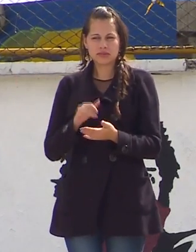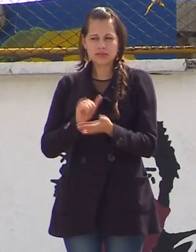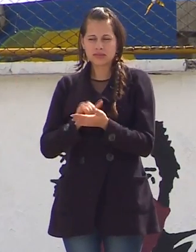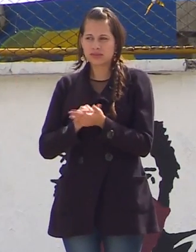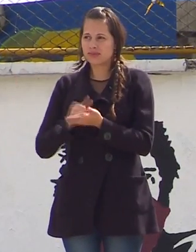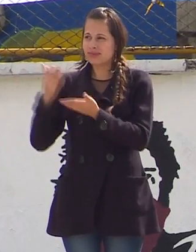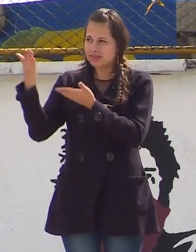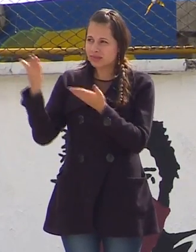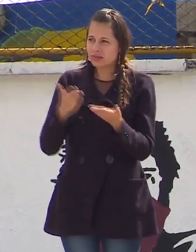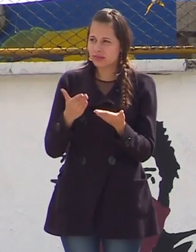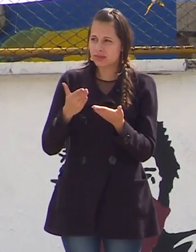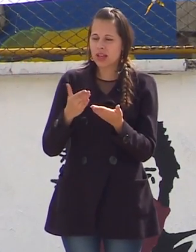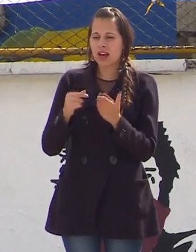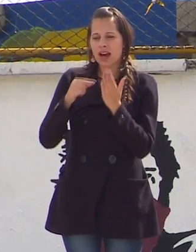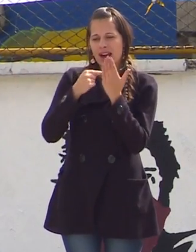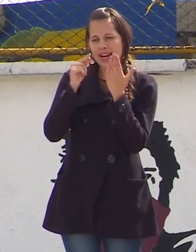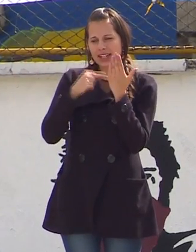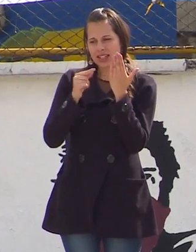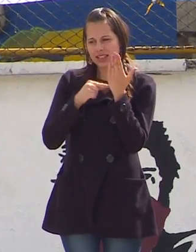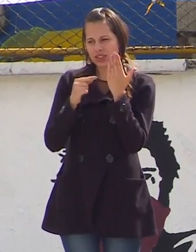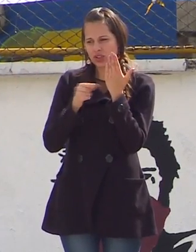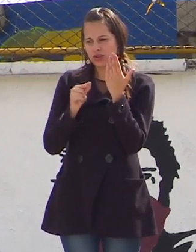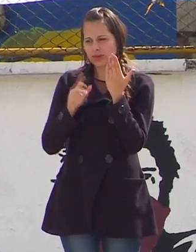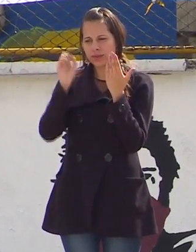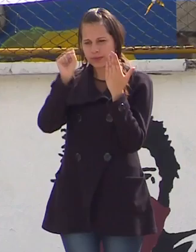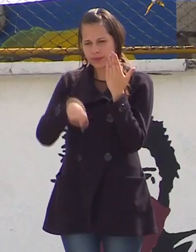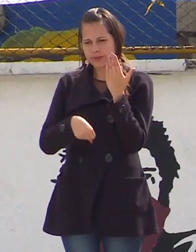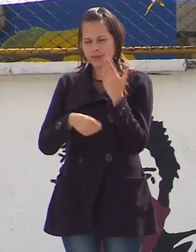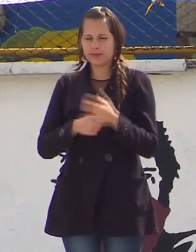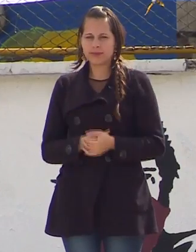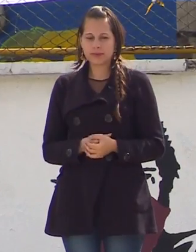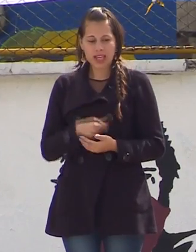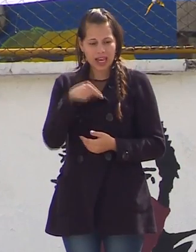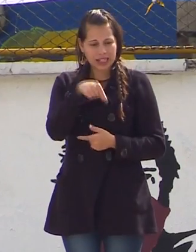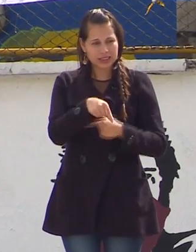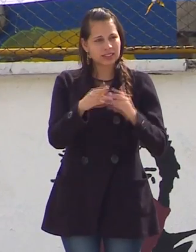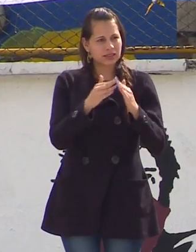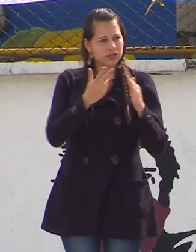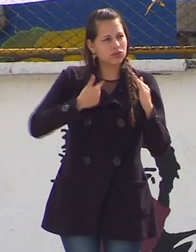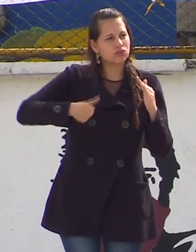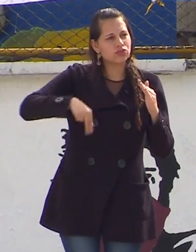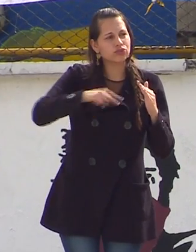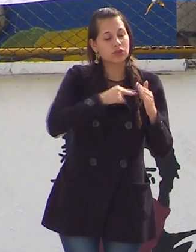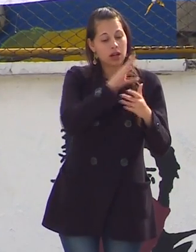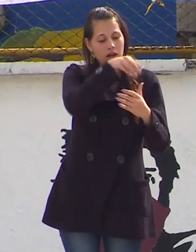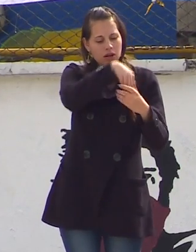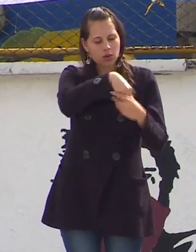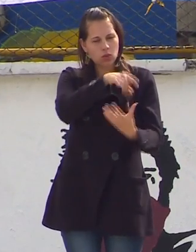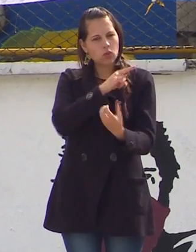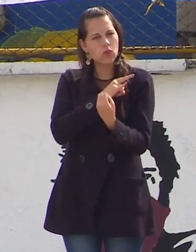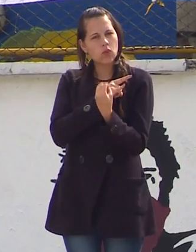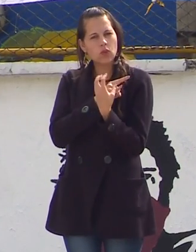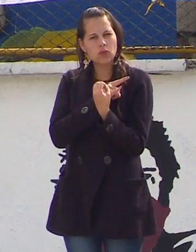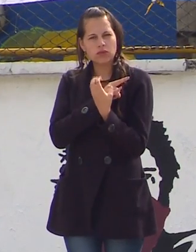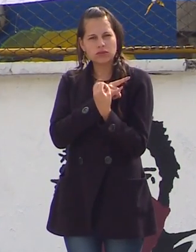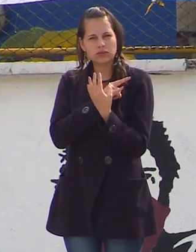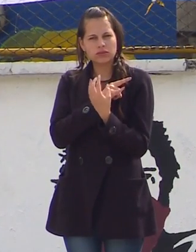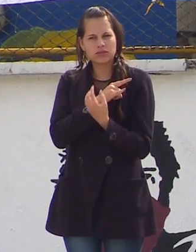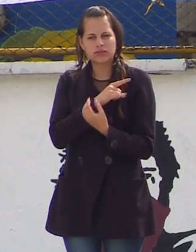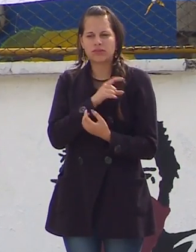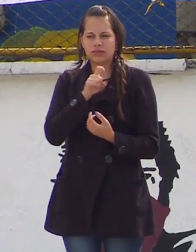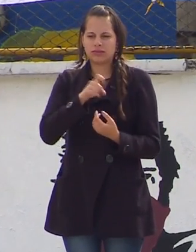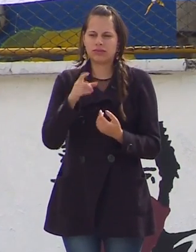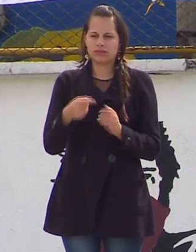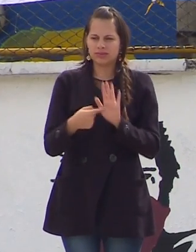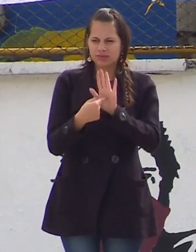acreditación. Nuestra casa, la Universidad Pedagógica Nacional, debe brindar la